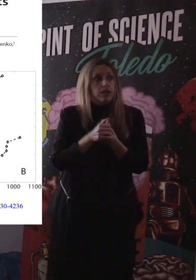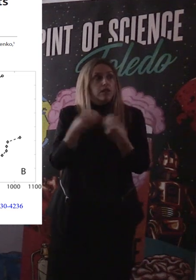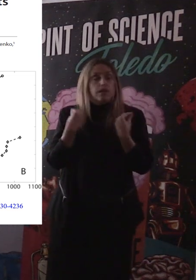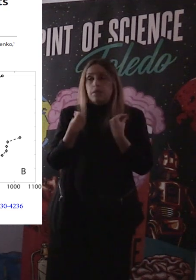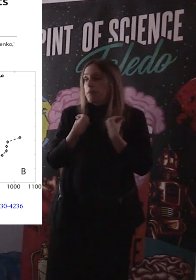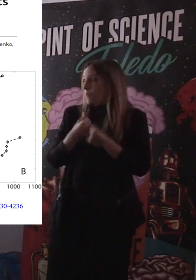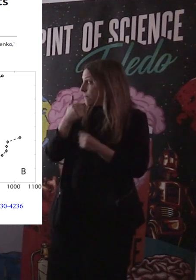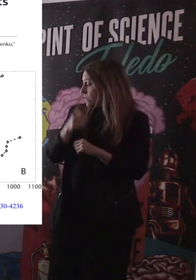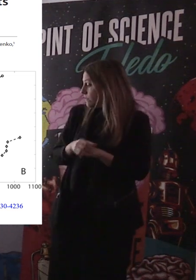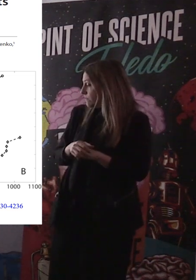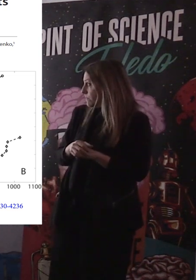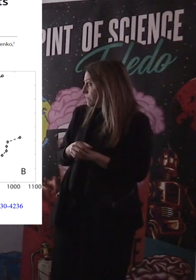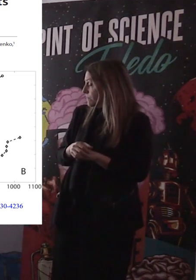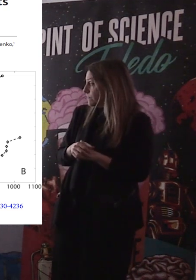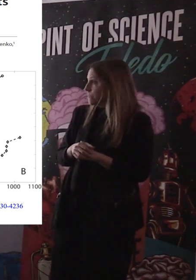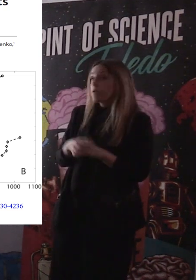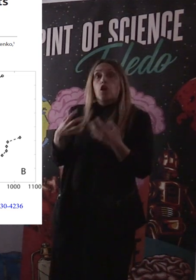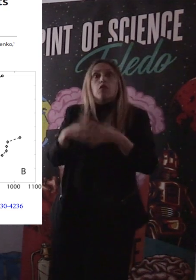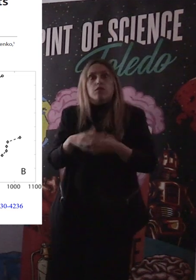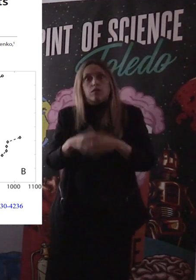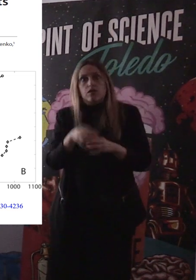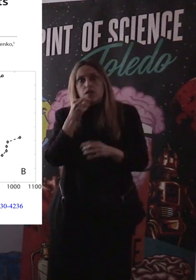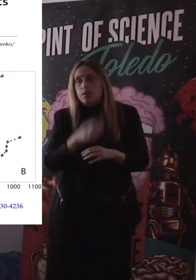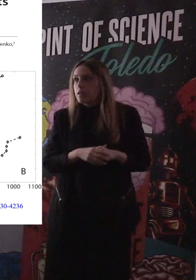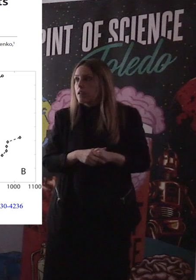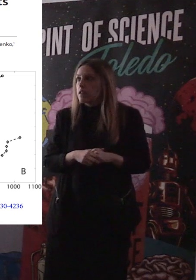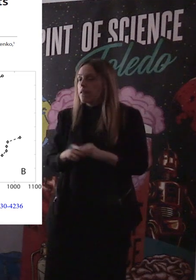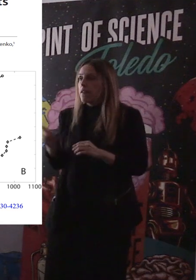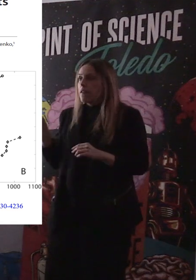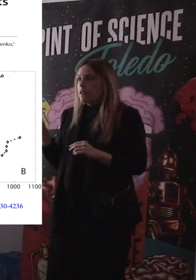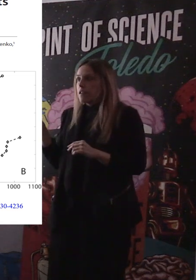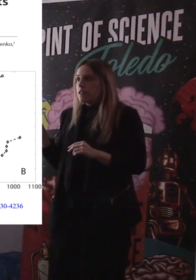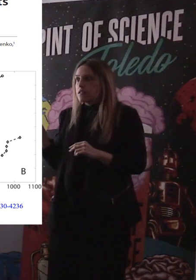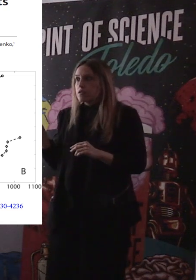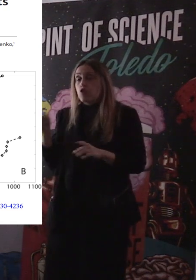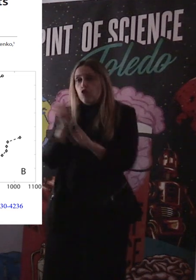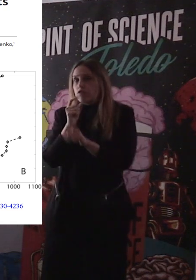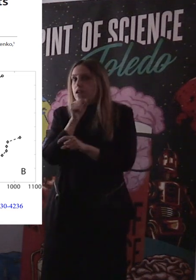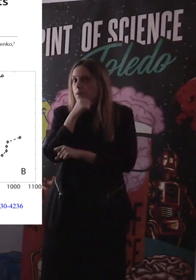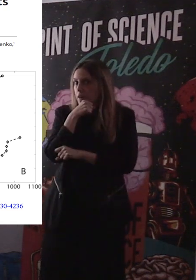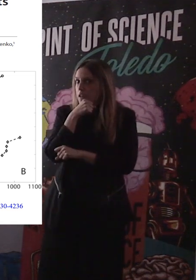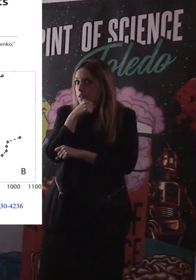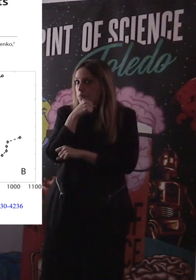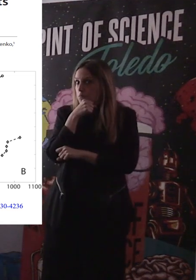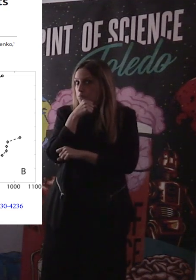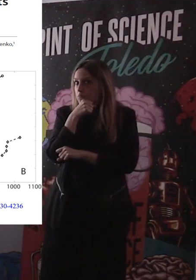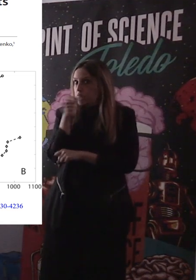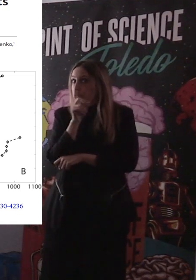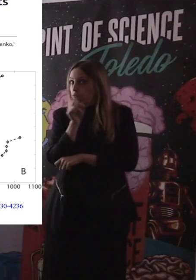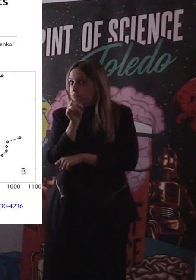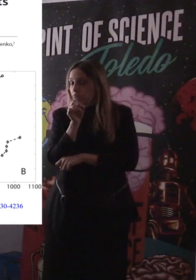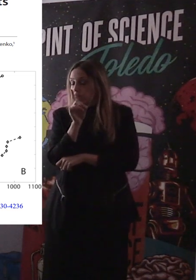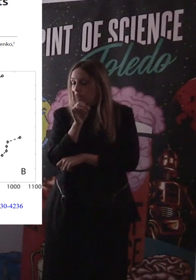más. Funciona bien. ¿Esto es realmente contra la vejez? Posiblemente no,